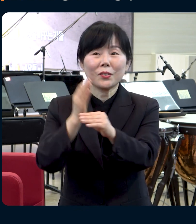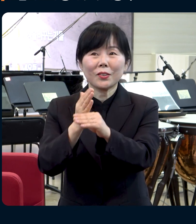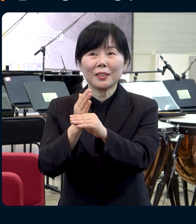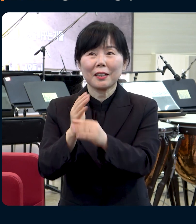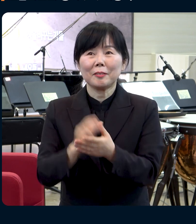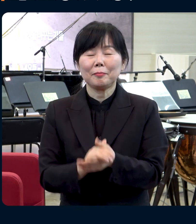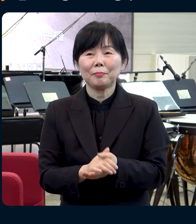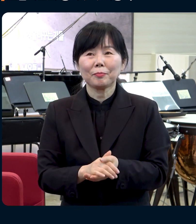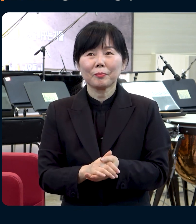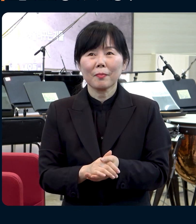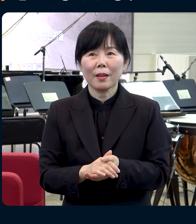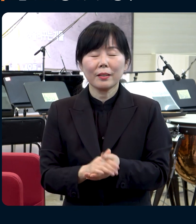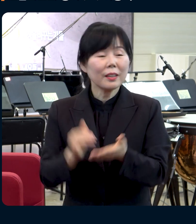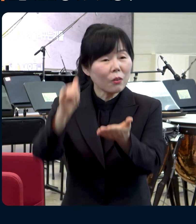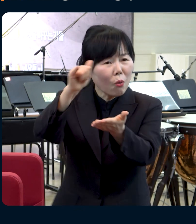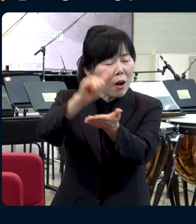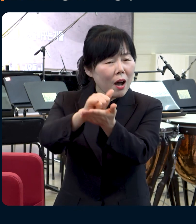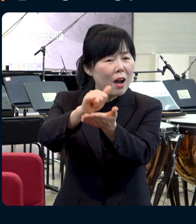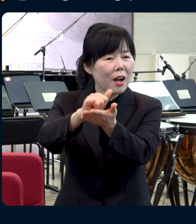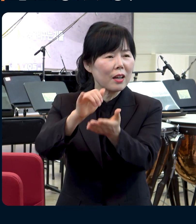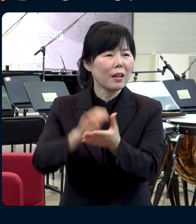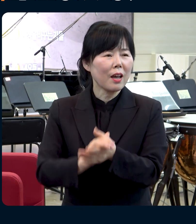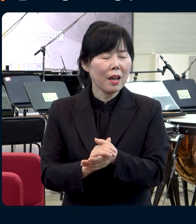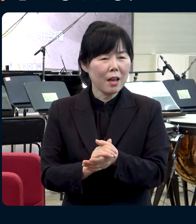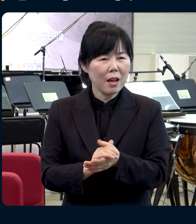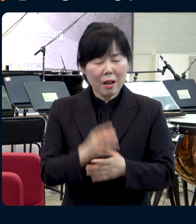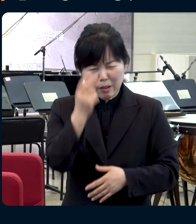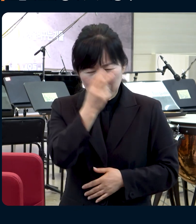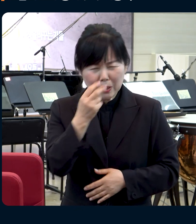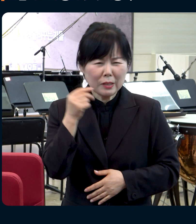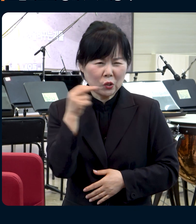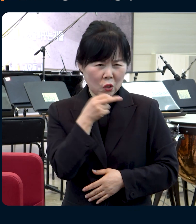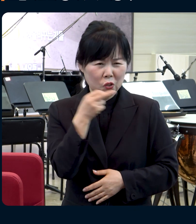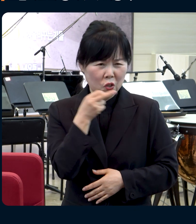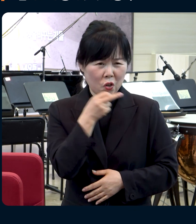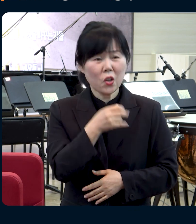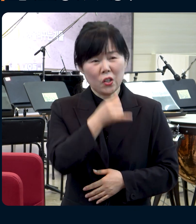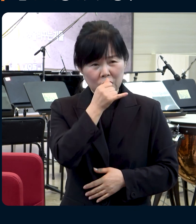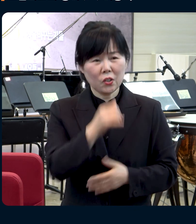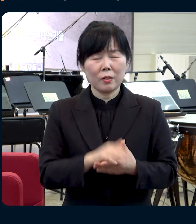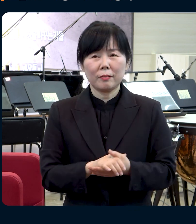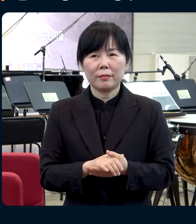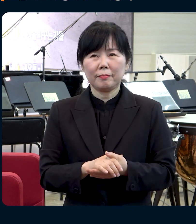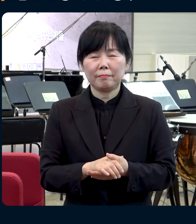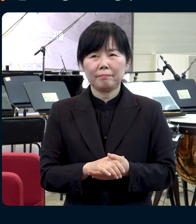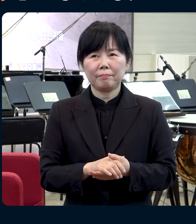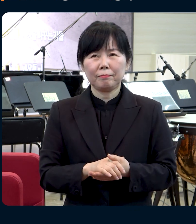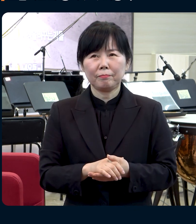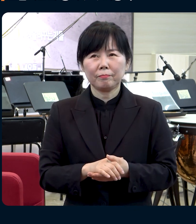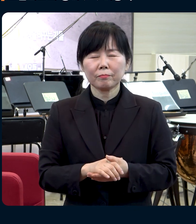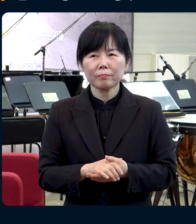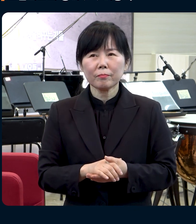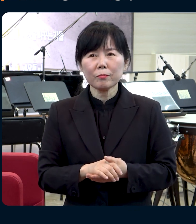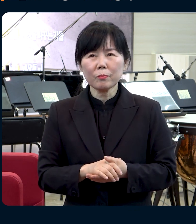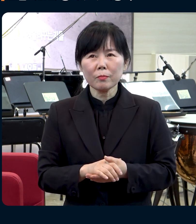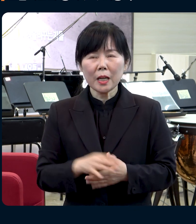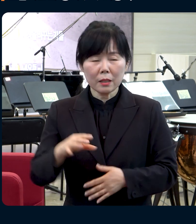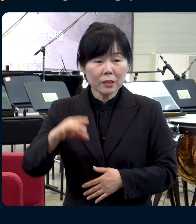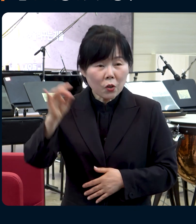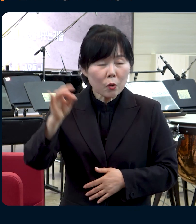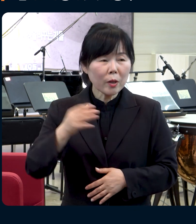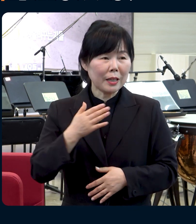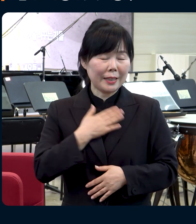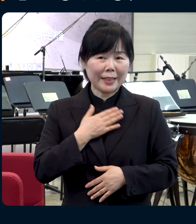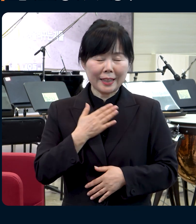백악관에서 가깝다 보니까 공항 시큐리티가 웬만한 이런 데보다도 굉장히 강해요. 이 보안이 강합니다. 그래서 맨 처음에 제 짐을